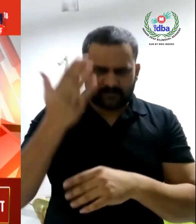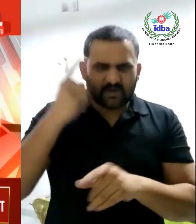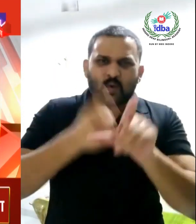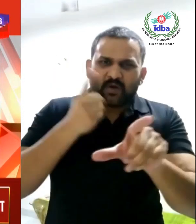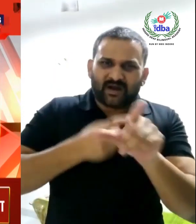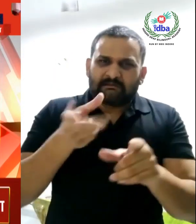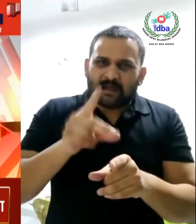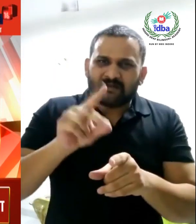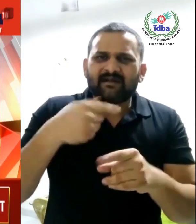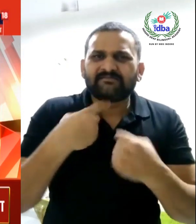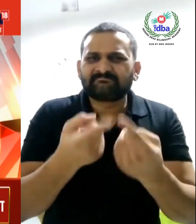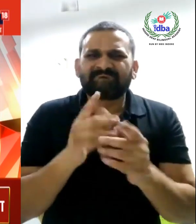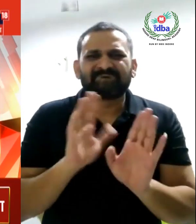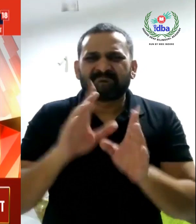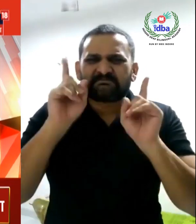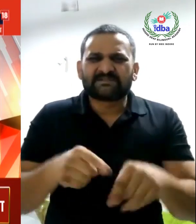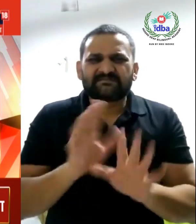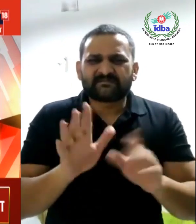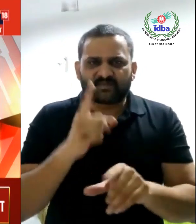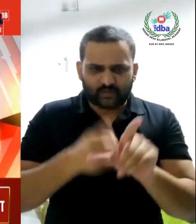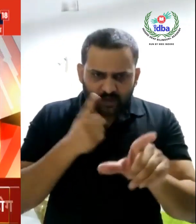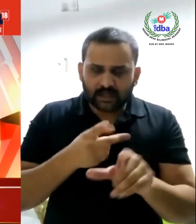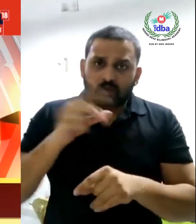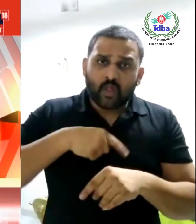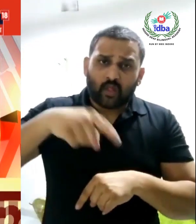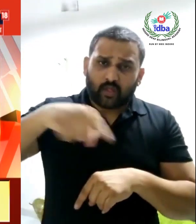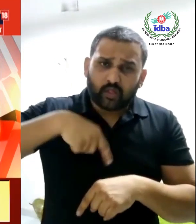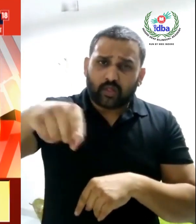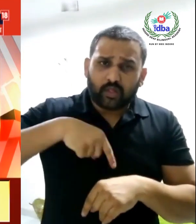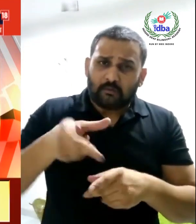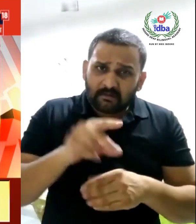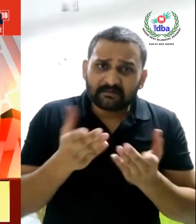की जरूरत क्या है? 1 साल के बाद फिर चक्कर लगाओ।